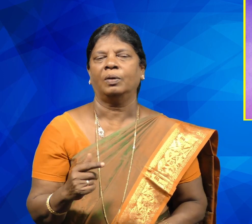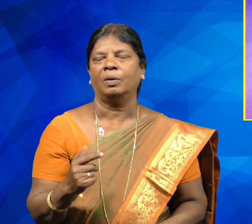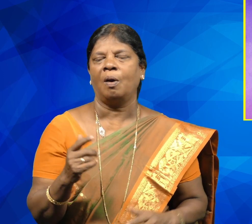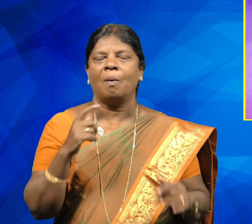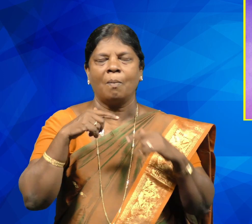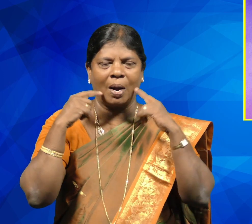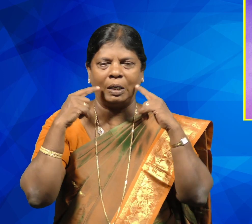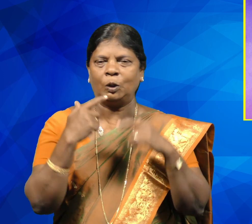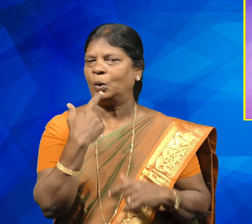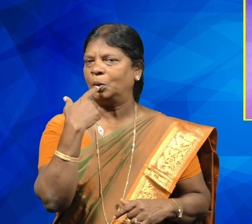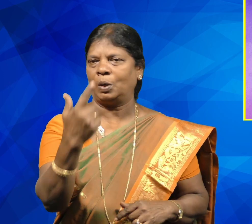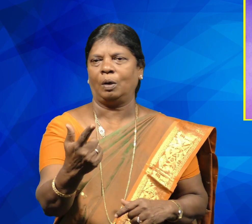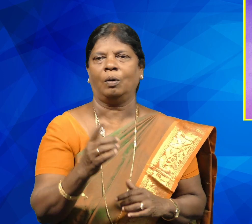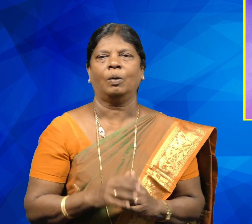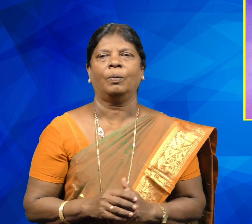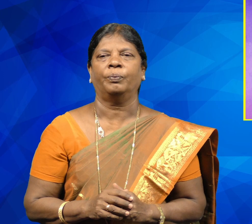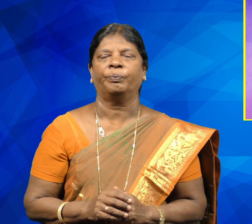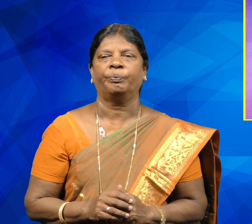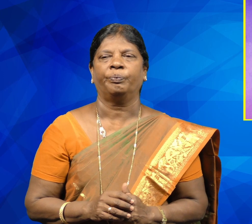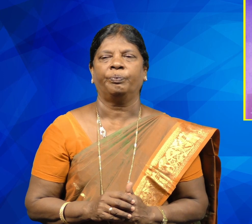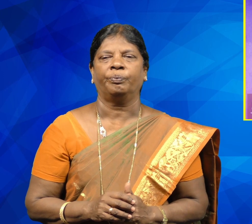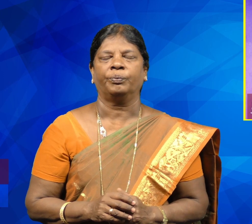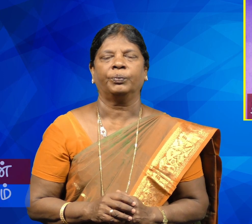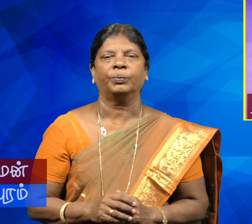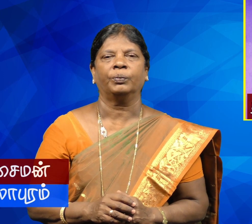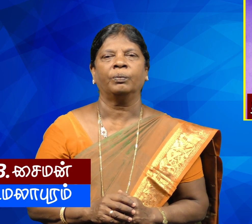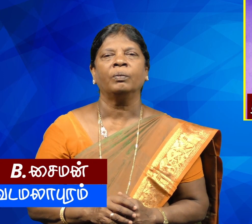வாழ்த்தலையும் மகிழ்ச்சியோடு தெரிவித்துக் கொள்கிறோம்.